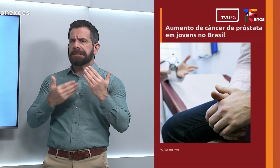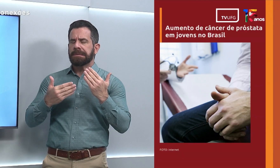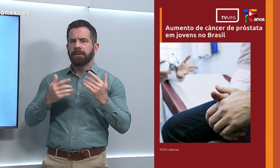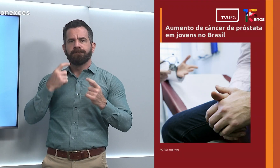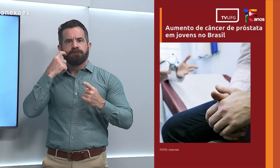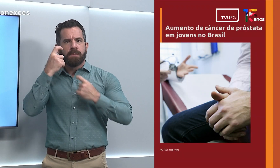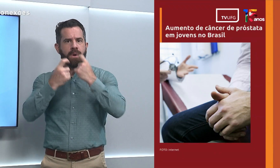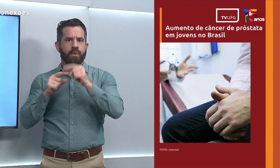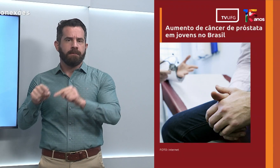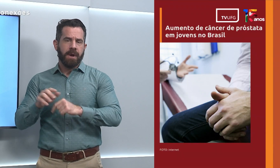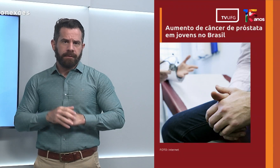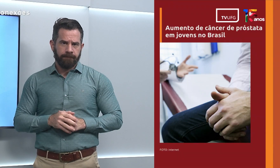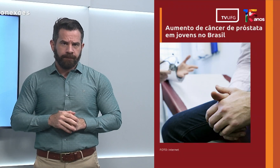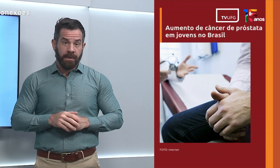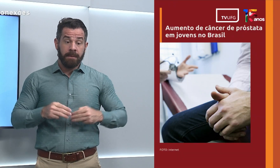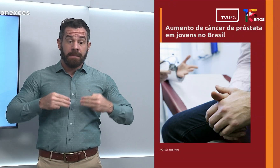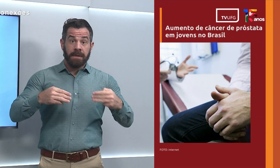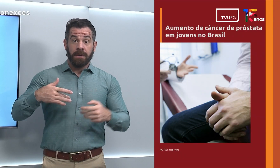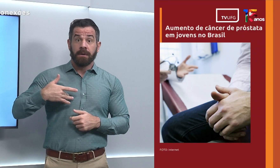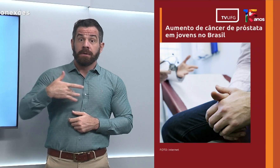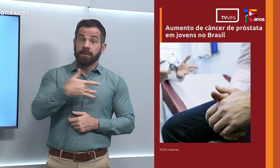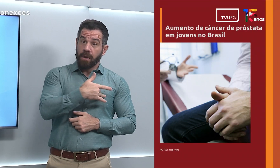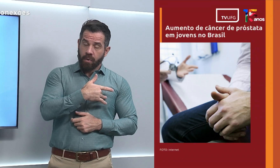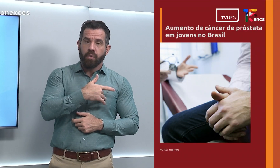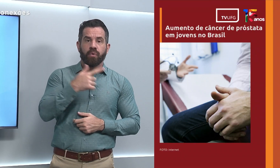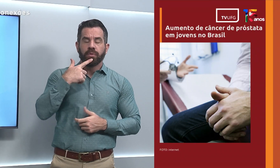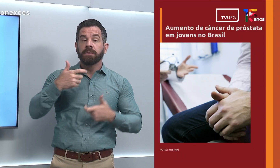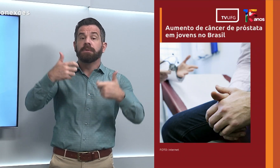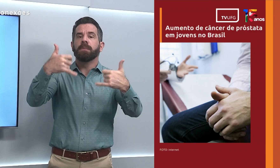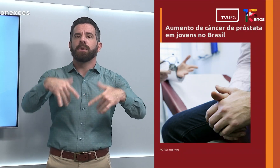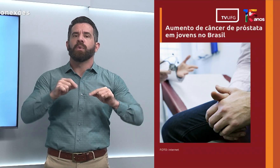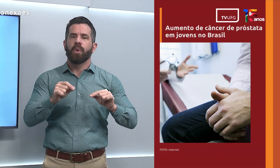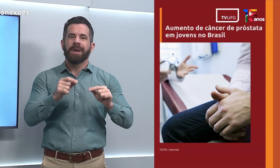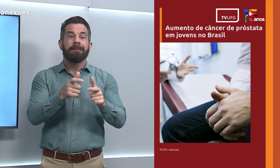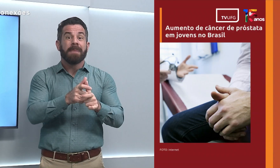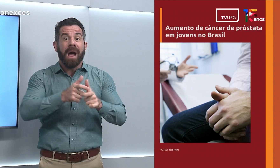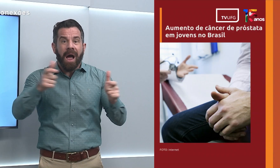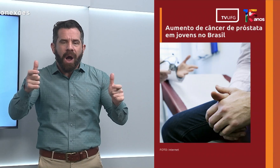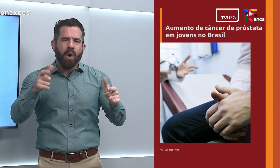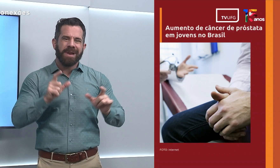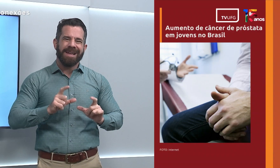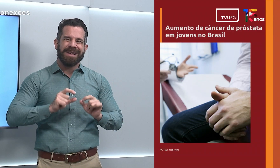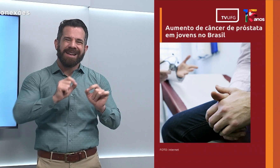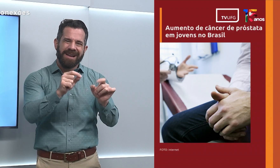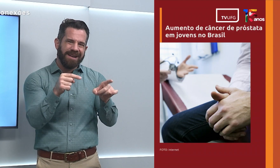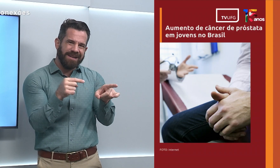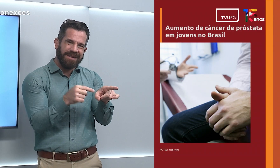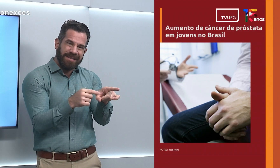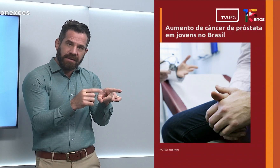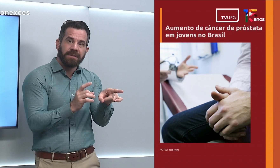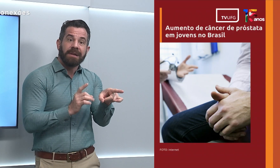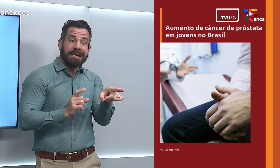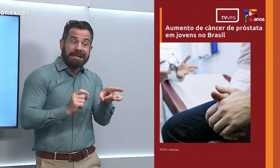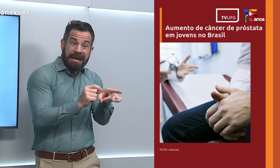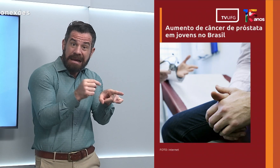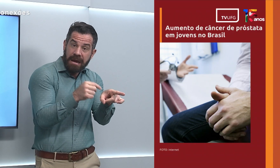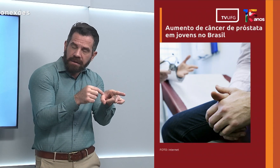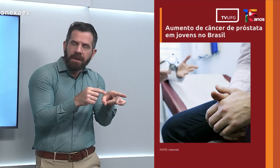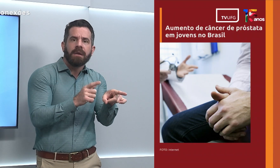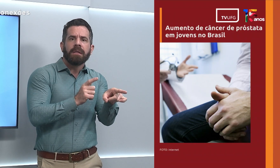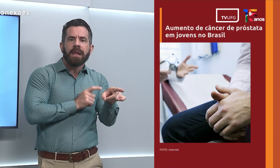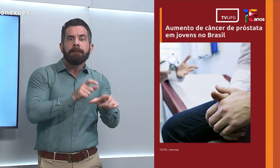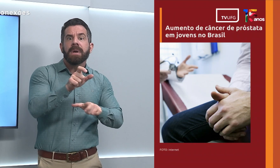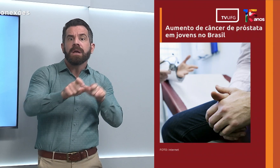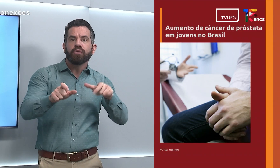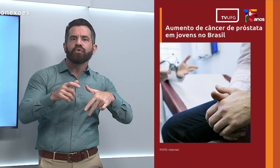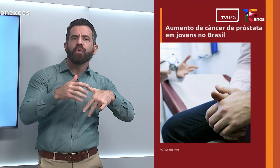levantamento do Ministério da Saúde, a maioria dos casos de câncer de próstata envolve pacientes que já chegam ao